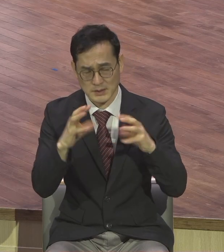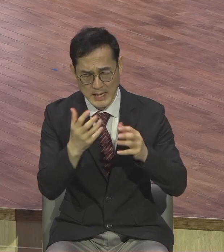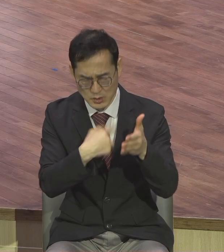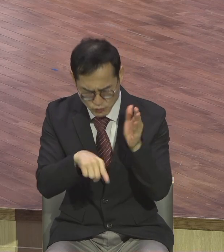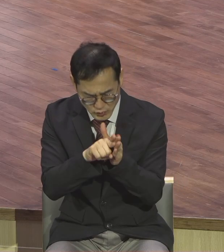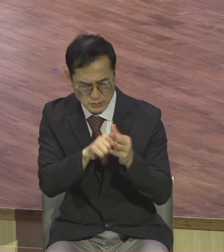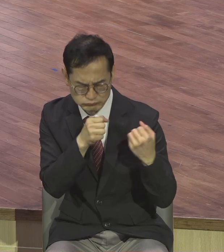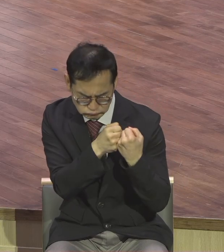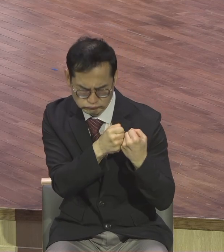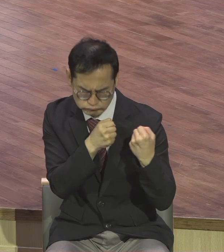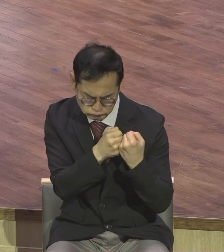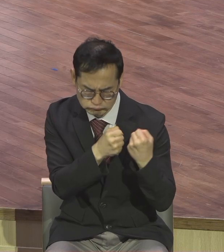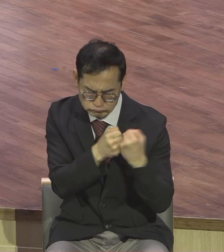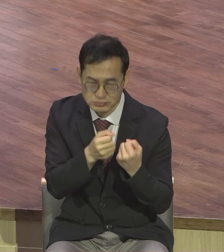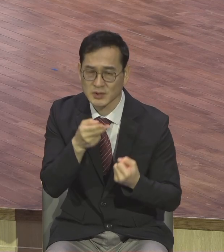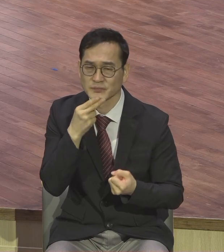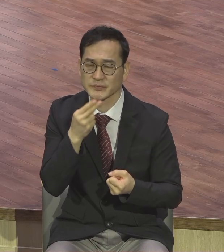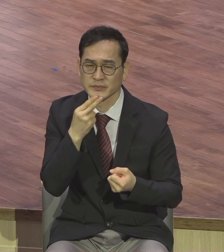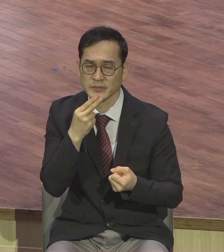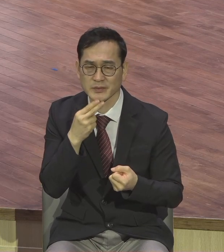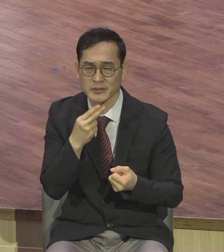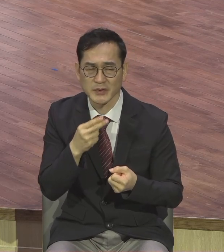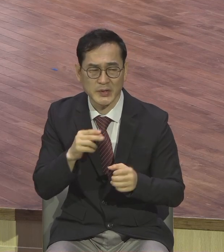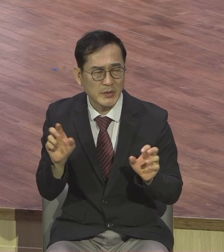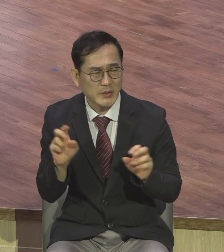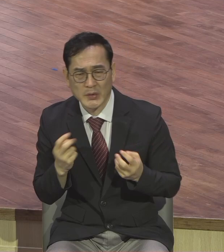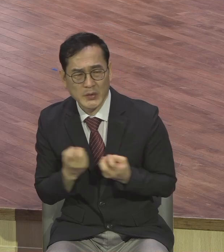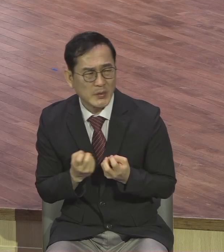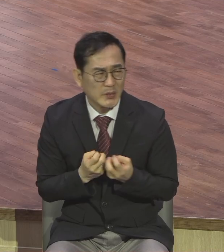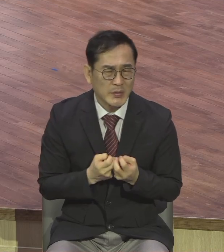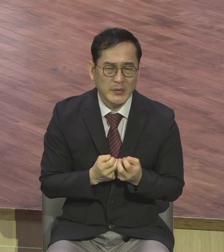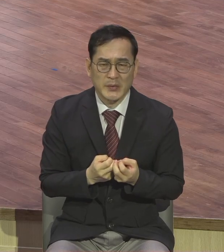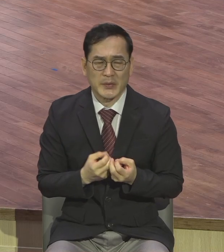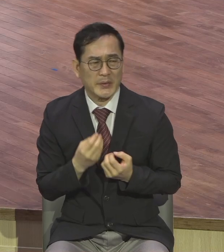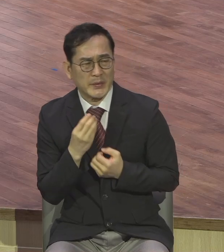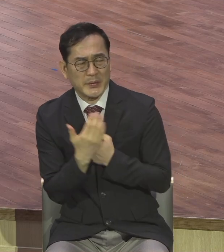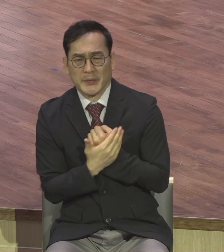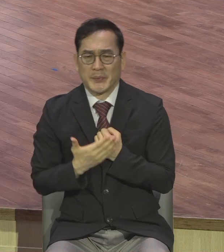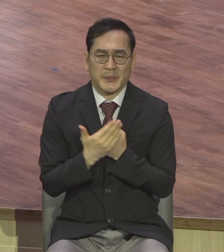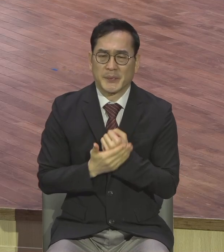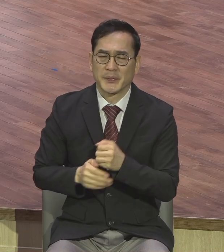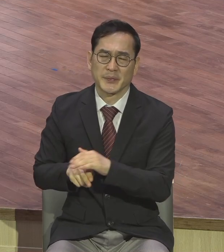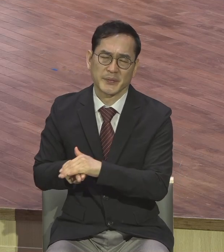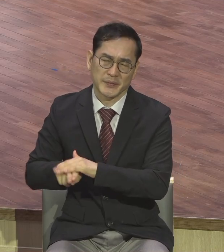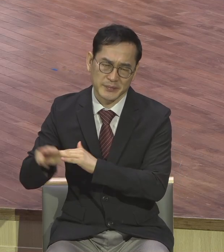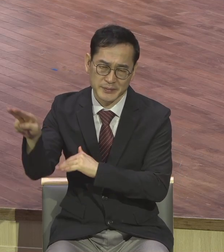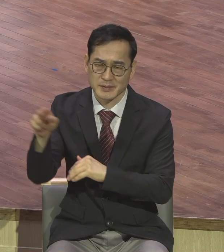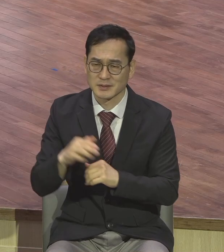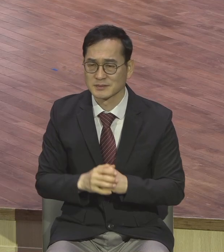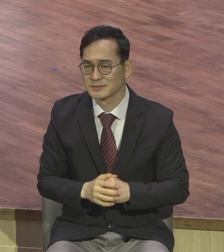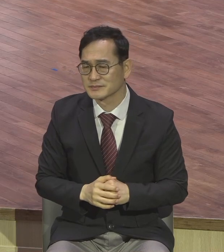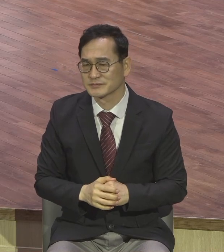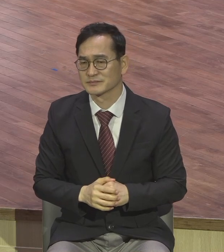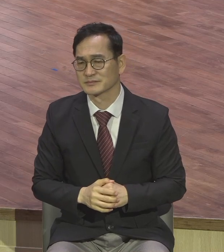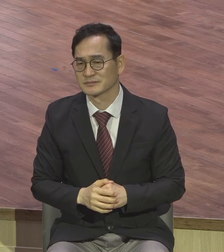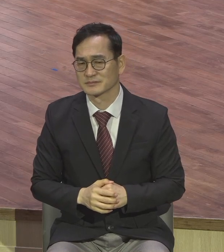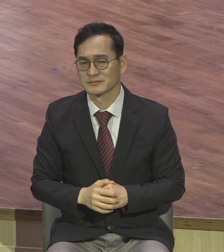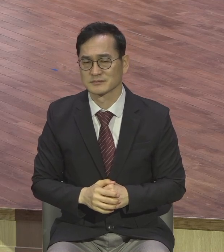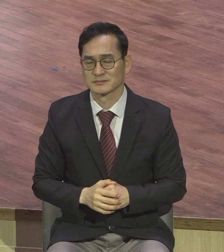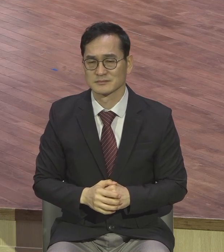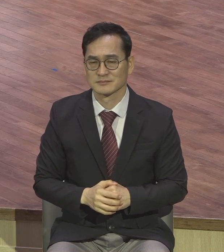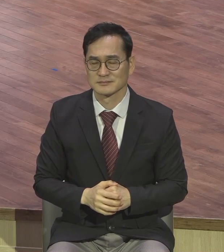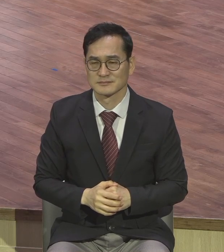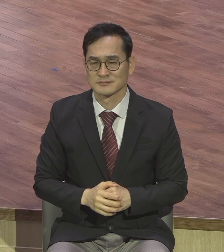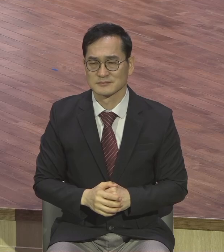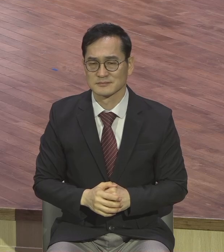것이 굉장히 중요한 걸 보여줬어. 이들이 정말로 그렇게 자기 배를 불리는 서론적 선택을 할 것이